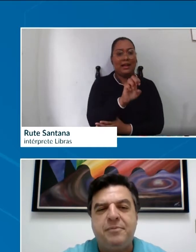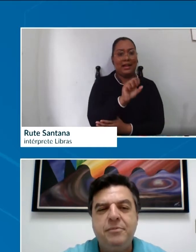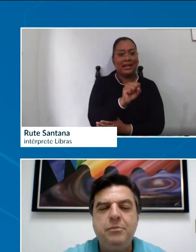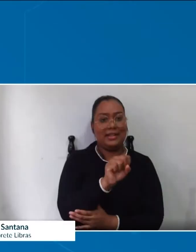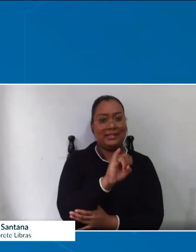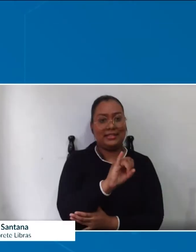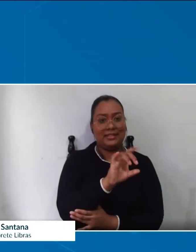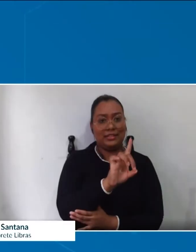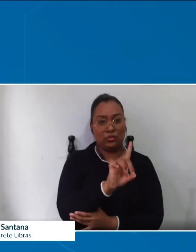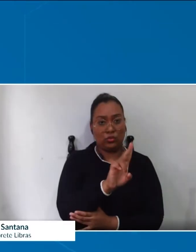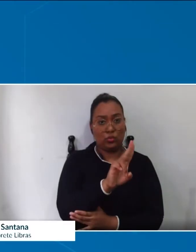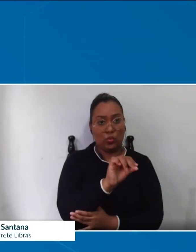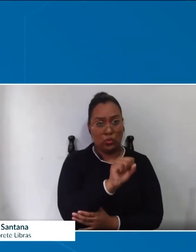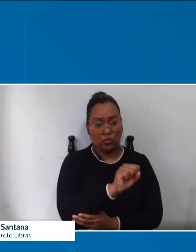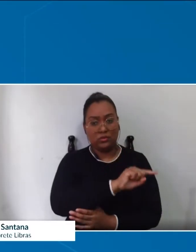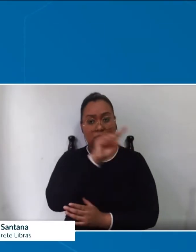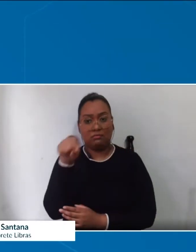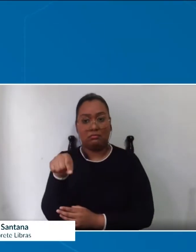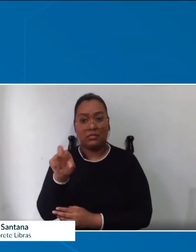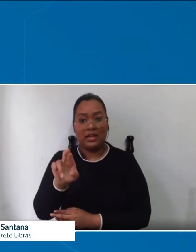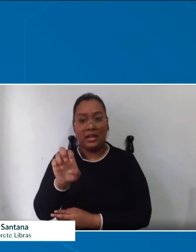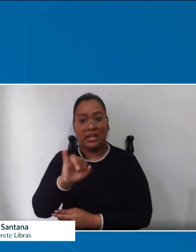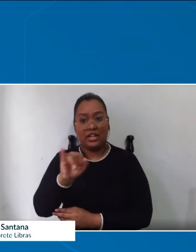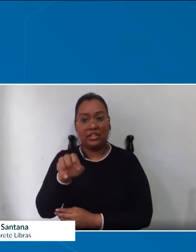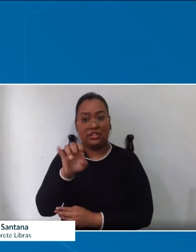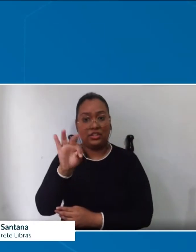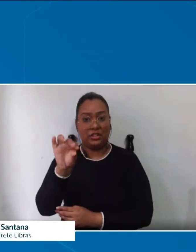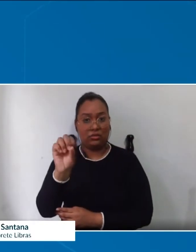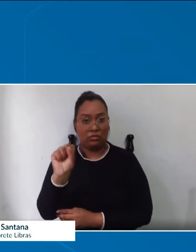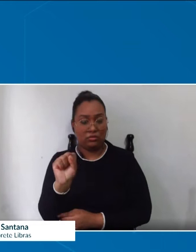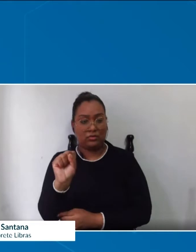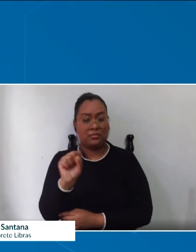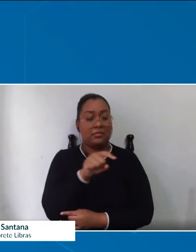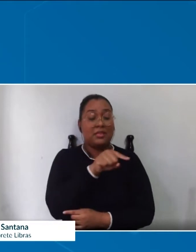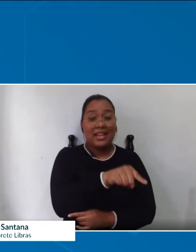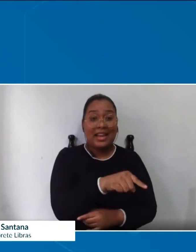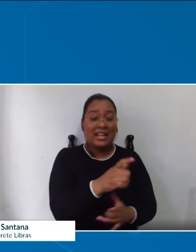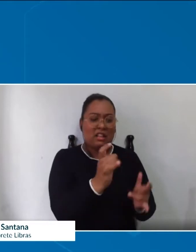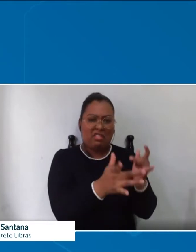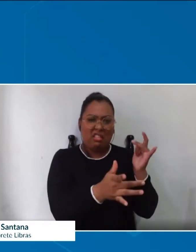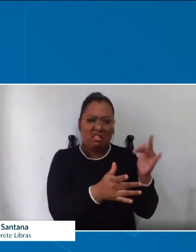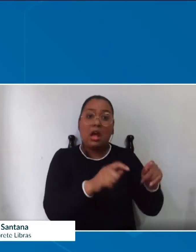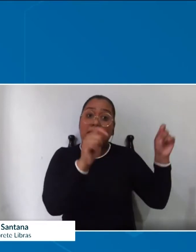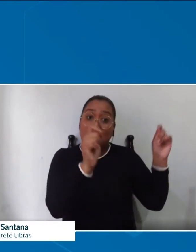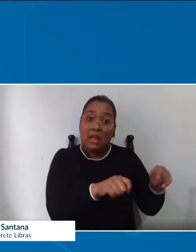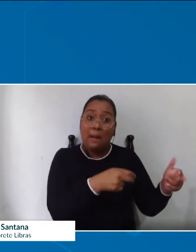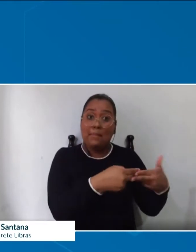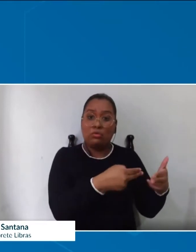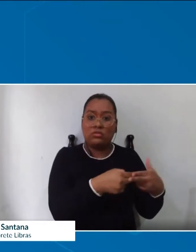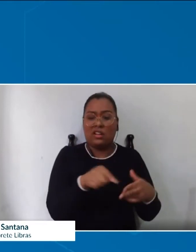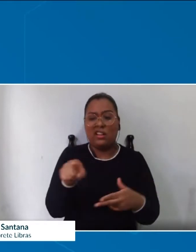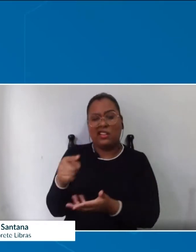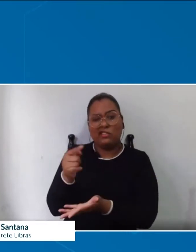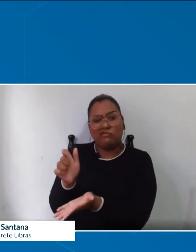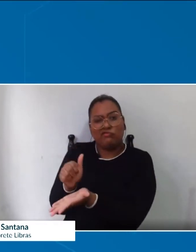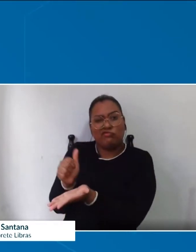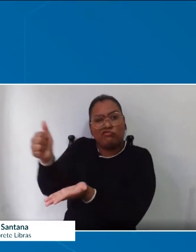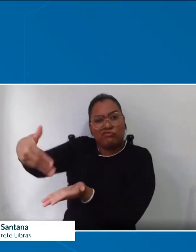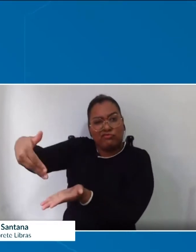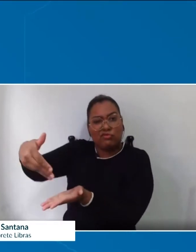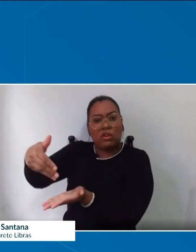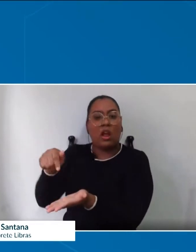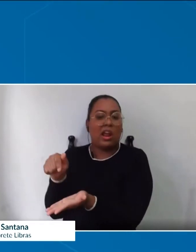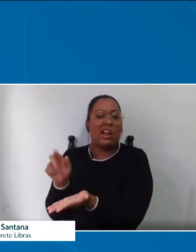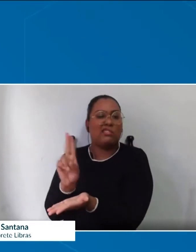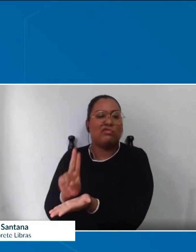rejeitos. Resíduos são aquilo que pode ainda ser reaproveitado. E rejeitos se diz de tudo aquilo que já